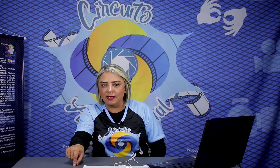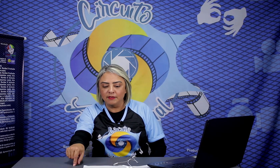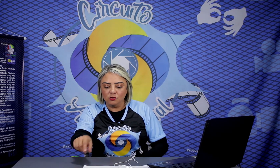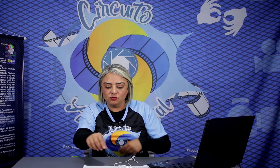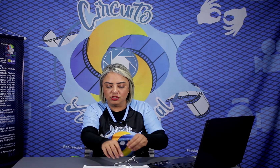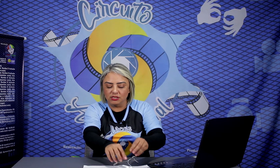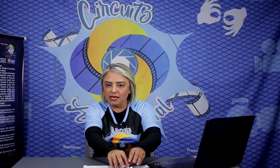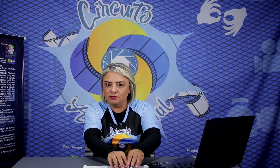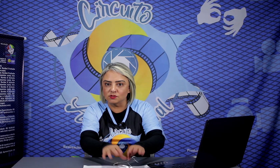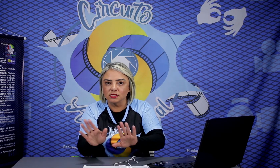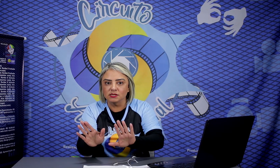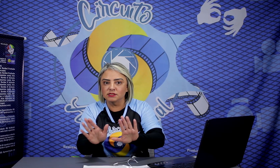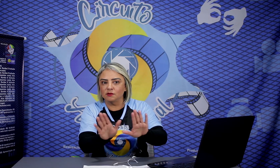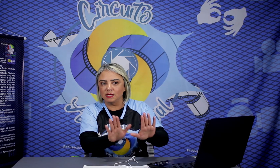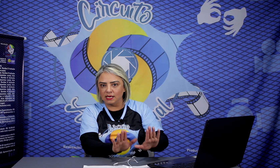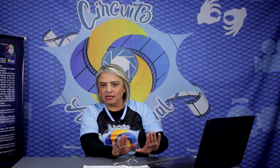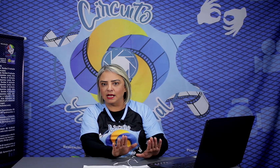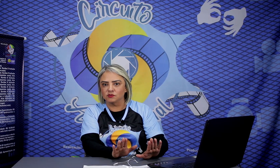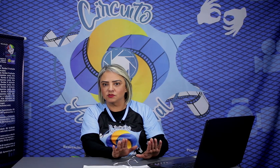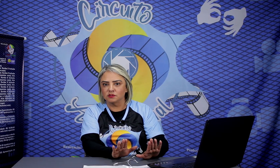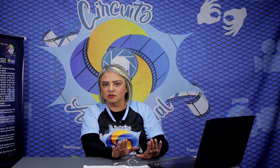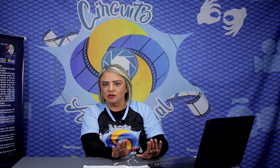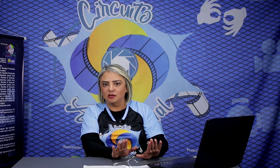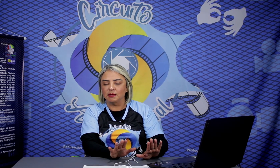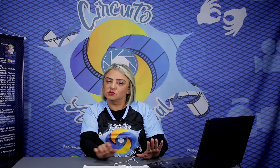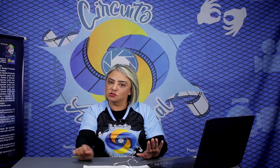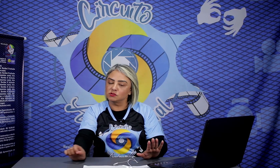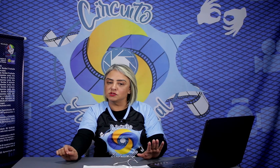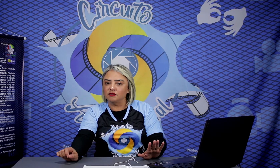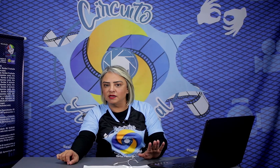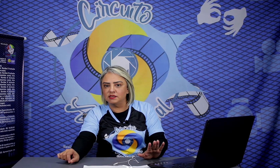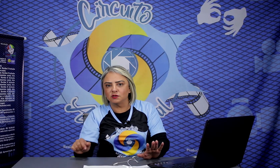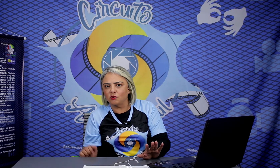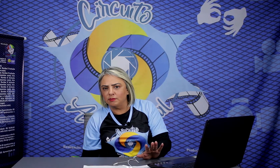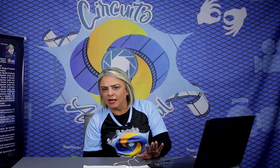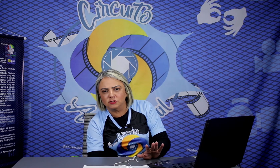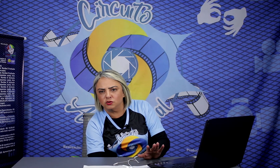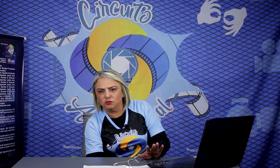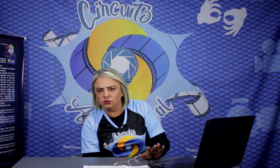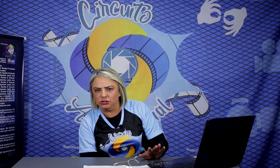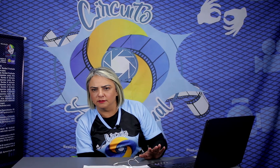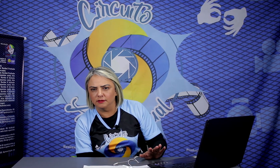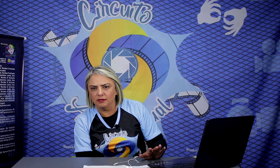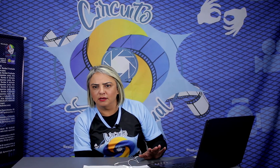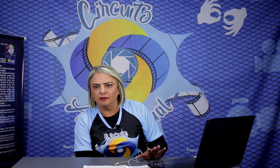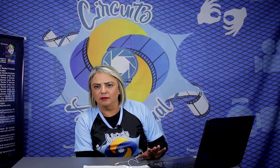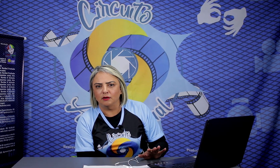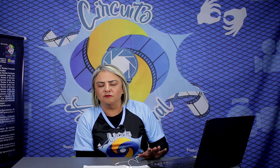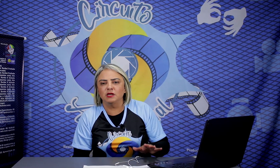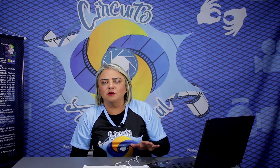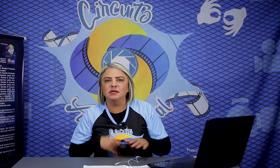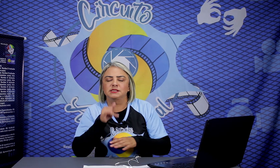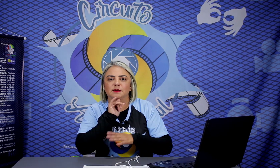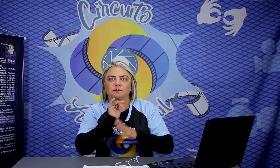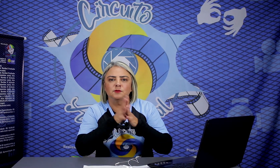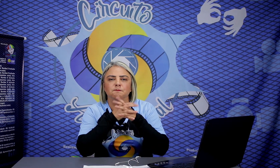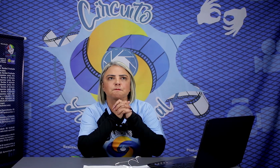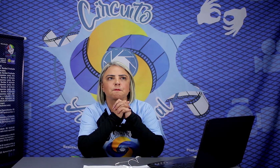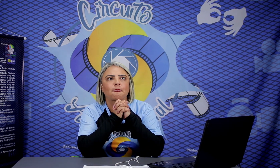Os direitos são renegados. Mas os deveres são cobrados todo dia. Eu vou dar um exemplo. Eu